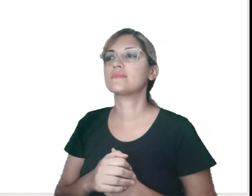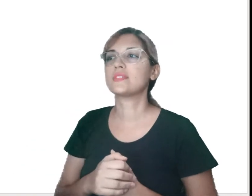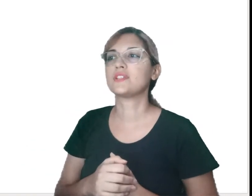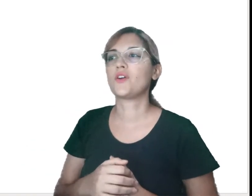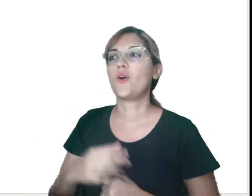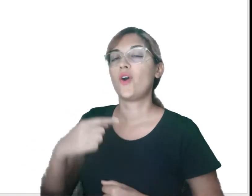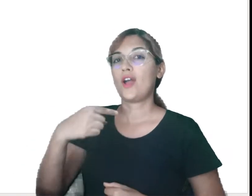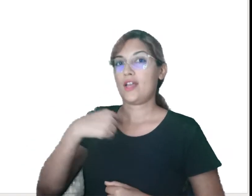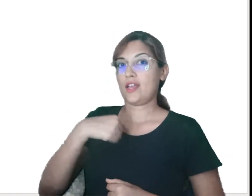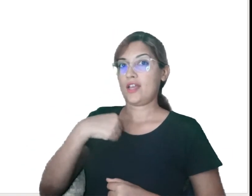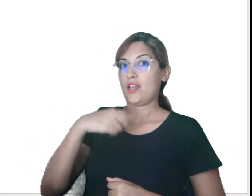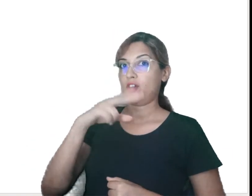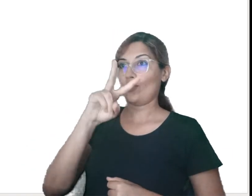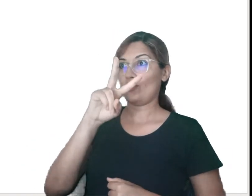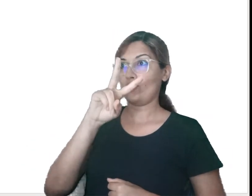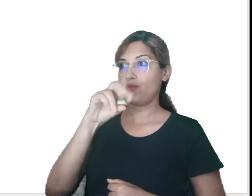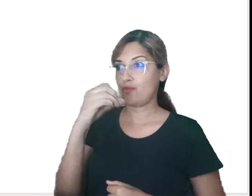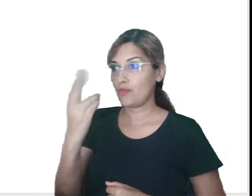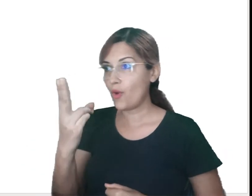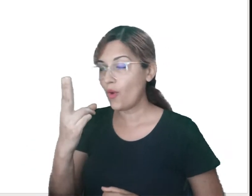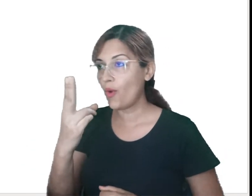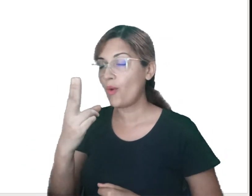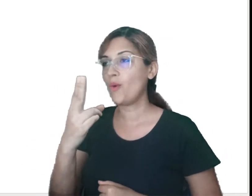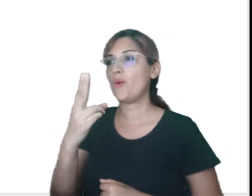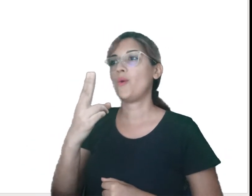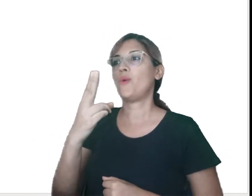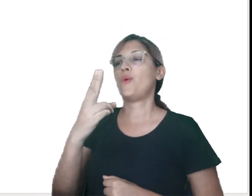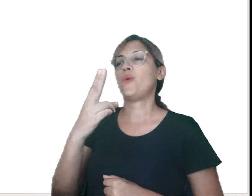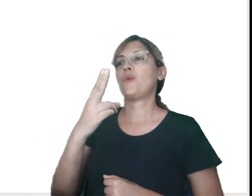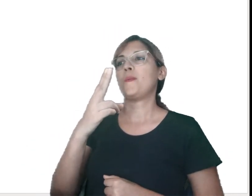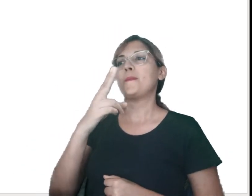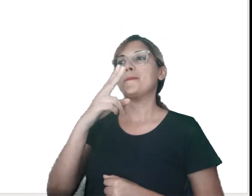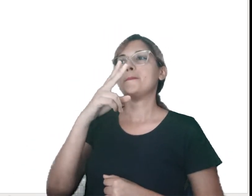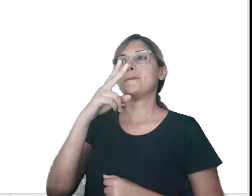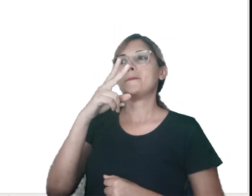Um voo para a casa do meu amigo.